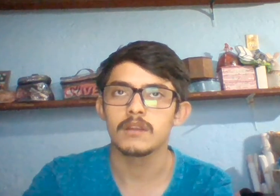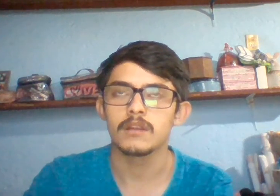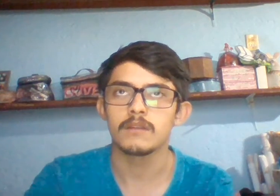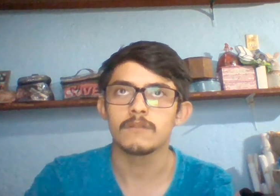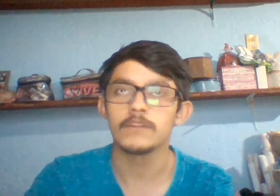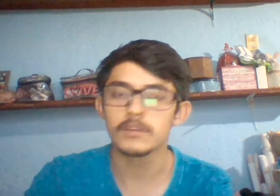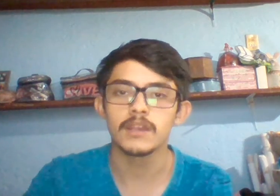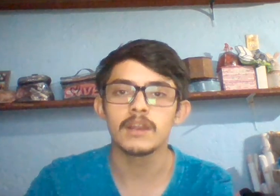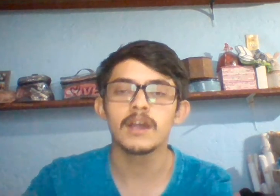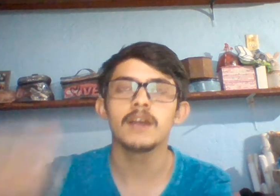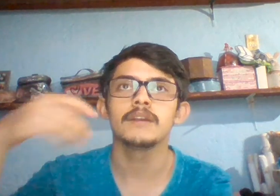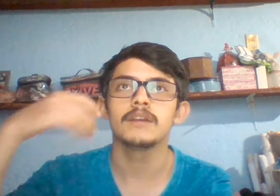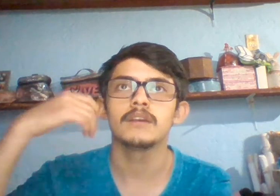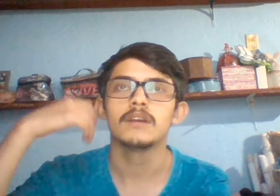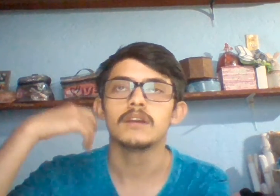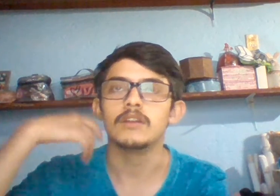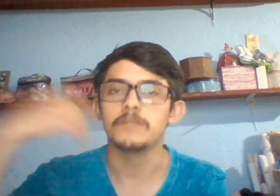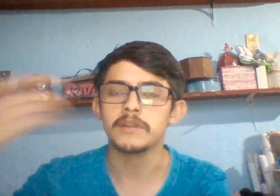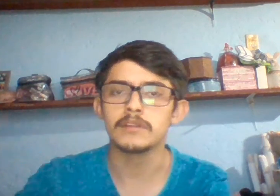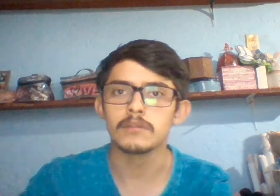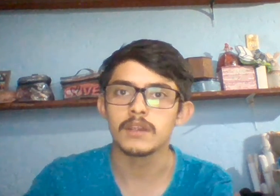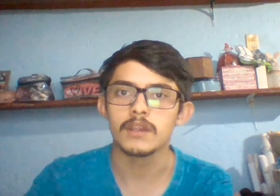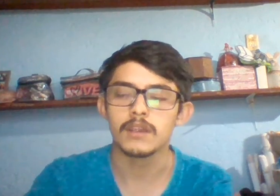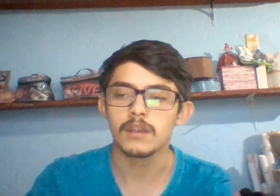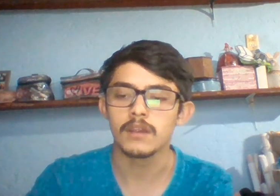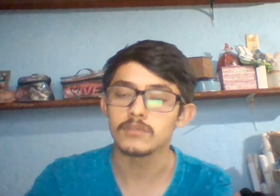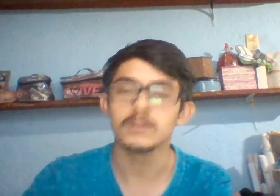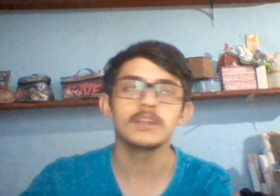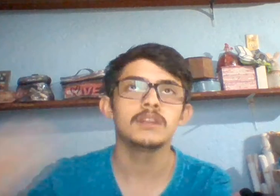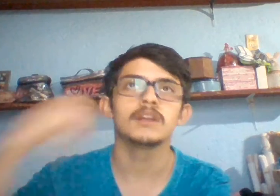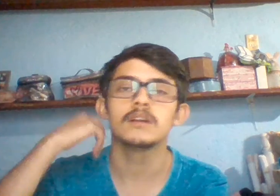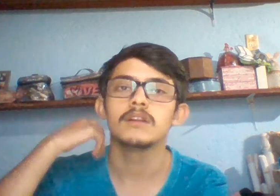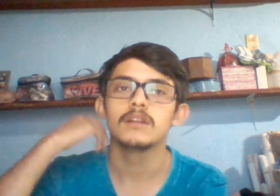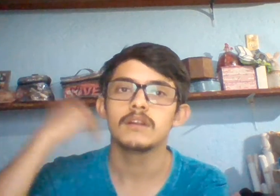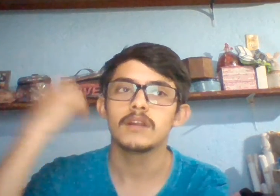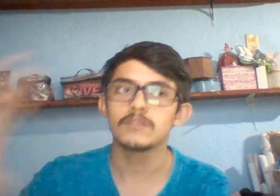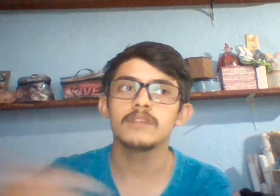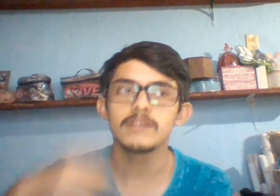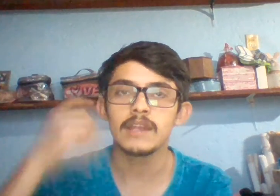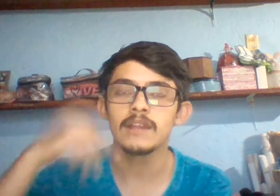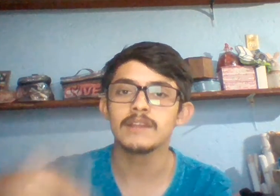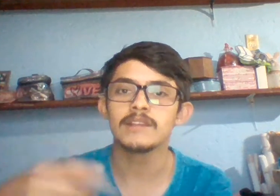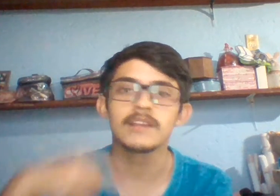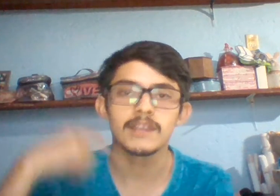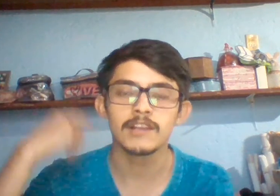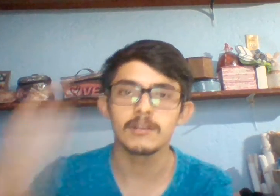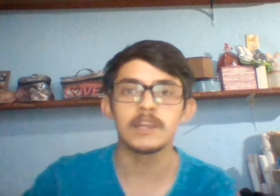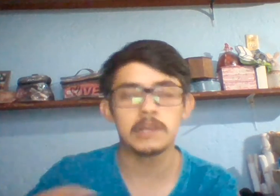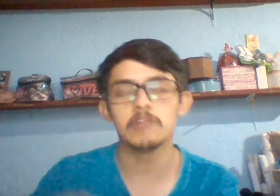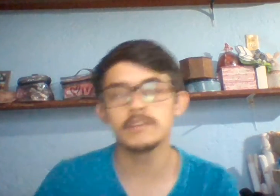El filtro del aire, el filtro de gasolina. Entonces él es el que da ahora sí se puede